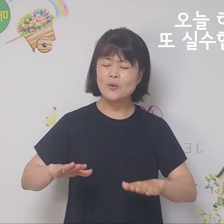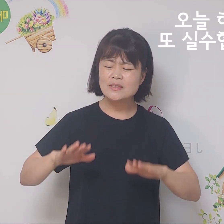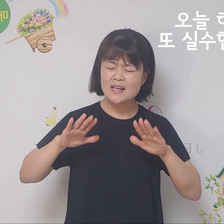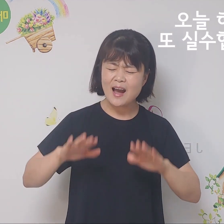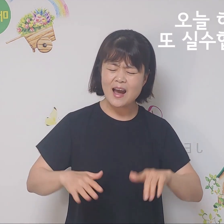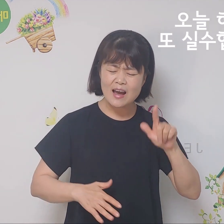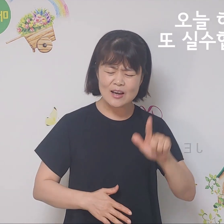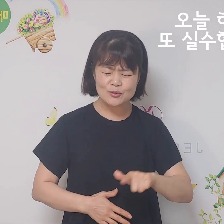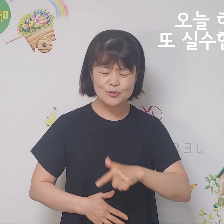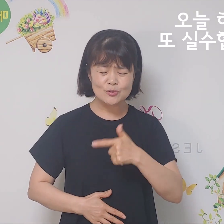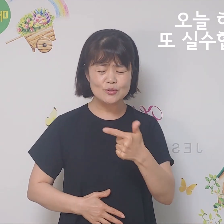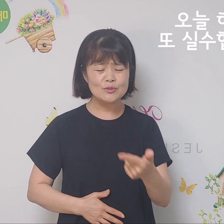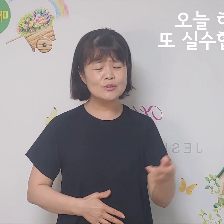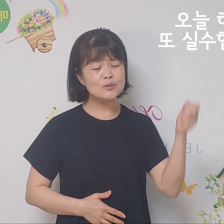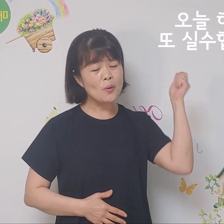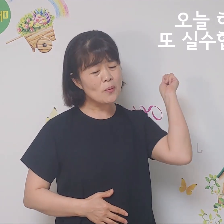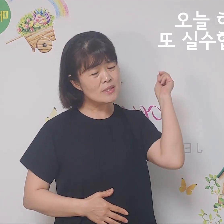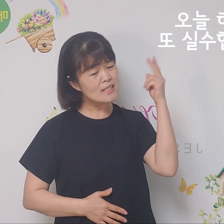오늘 하루 또